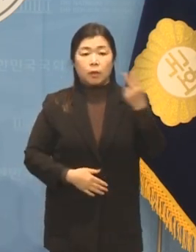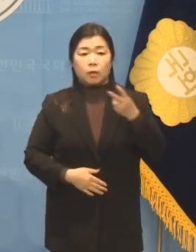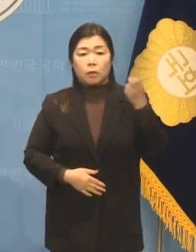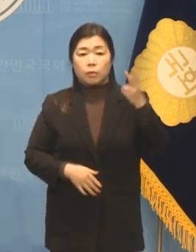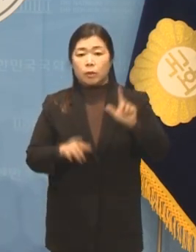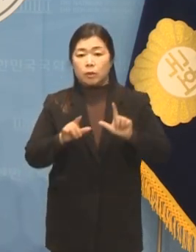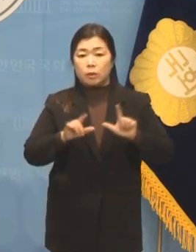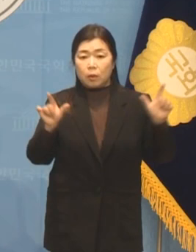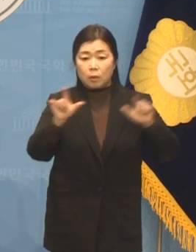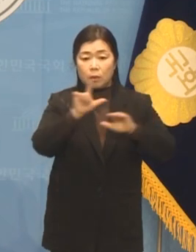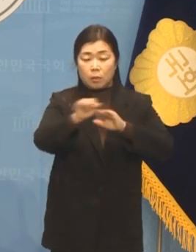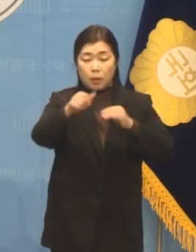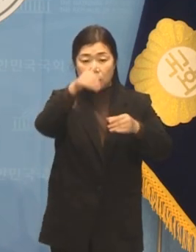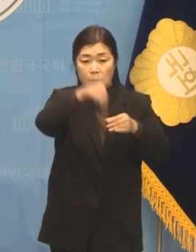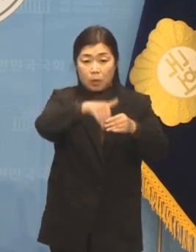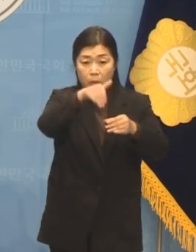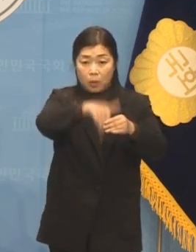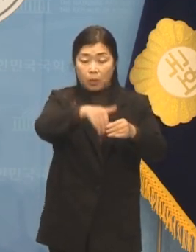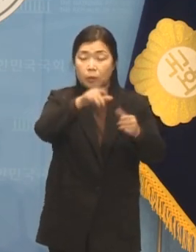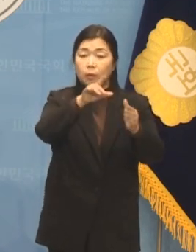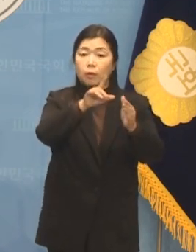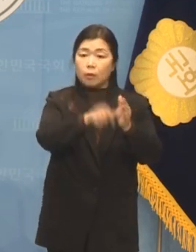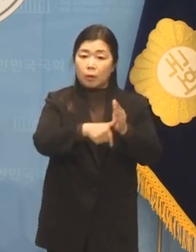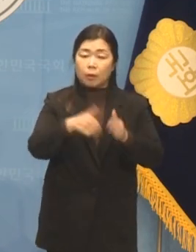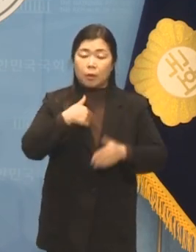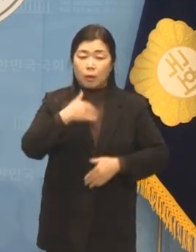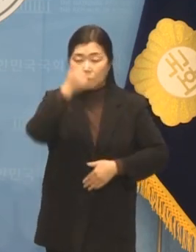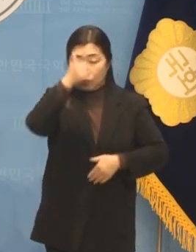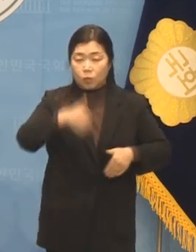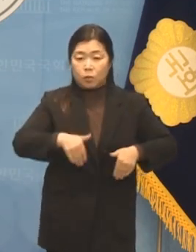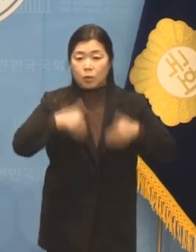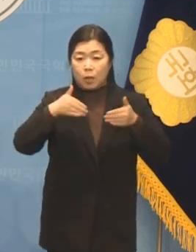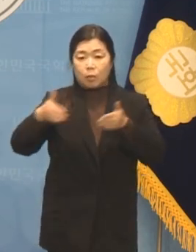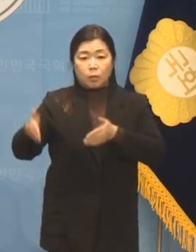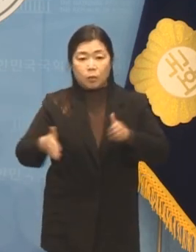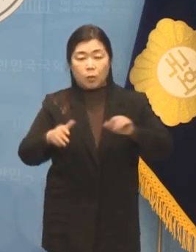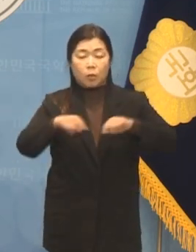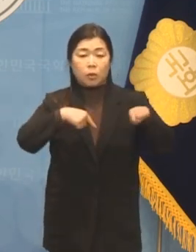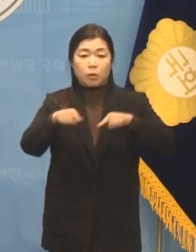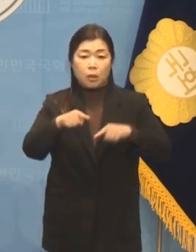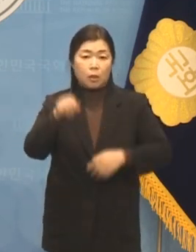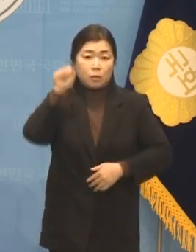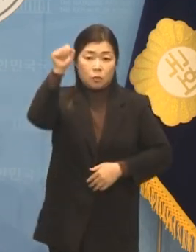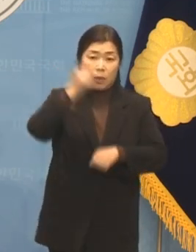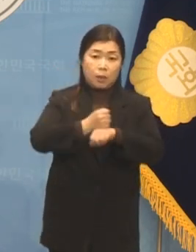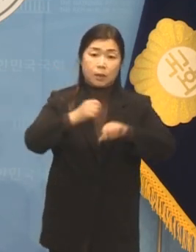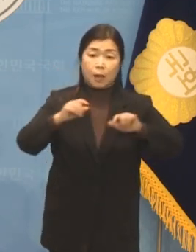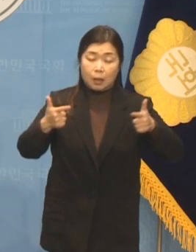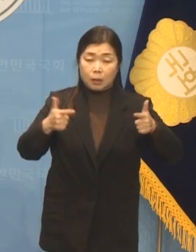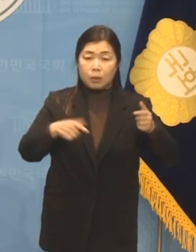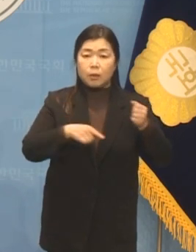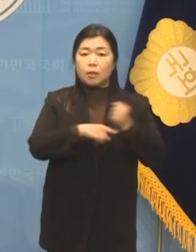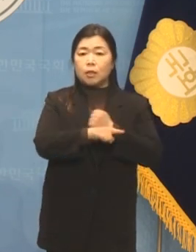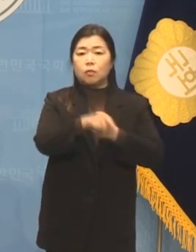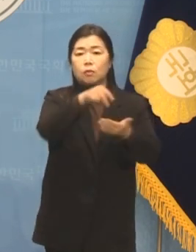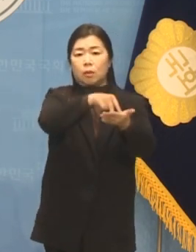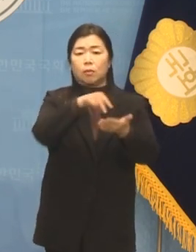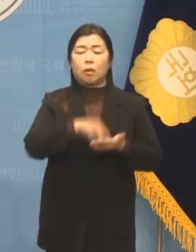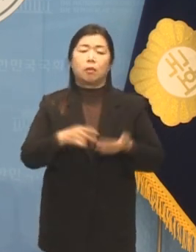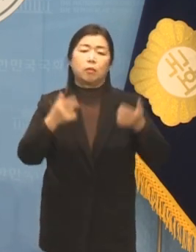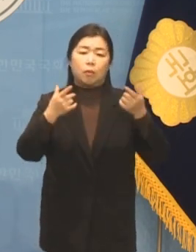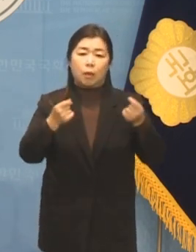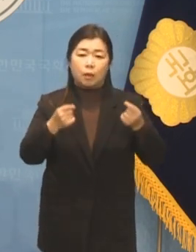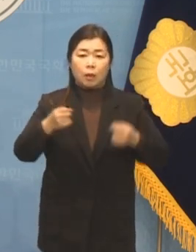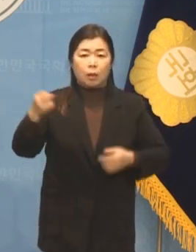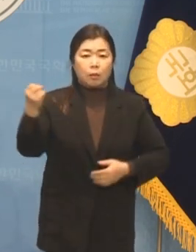지방선거에 있었던 저의 충남도지사 불출마와 관련한 정치적 배경과 같은 차원의 내용이